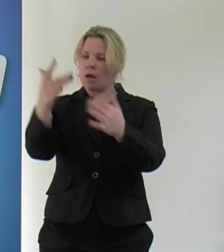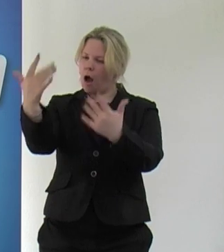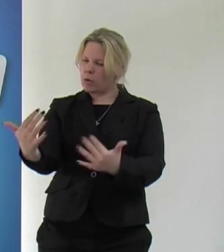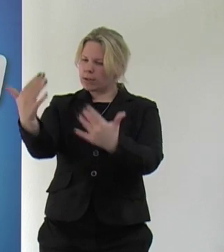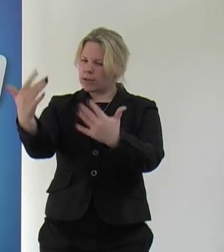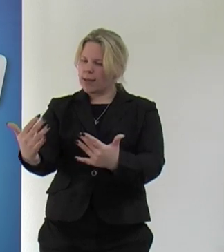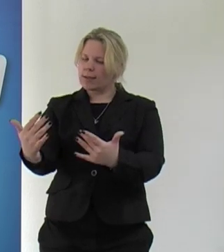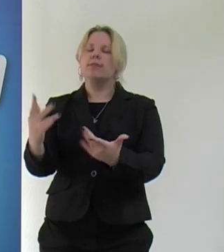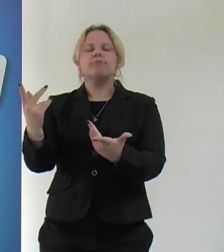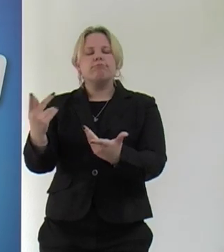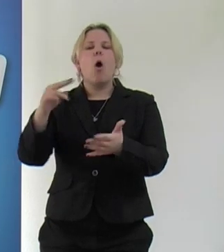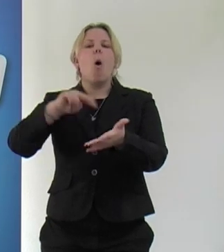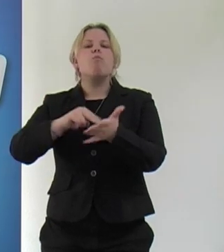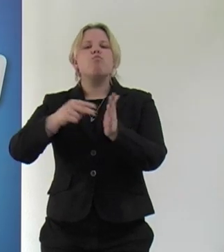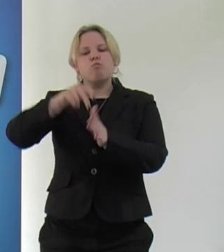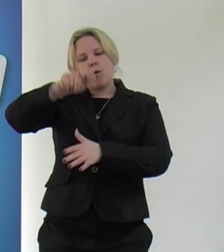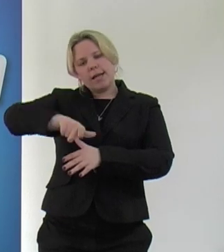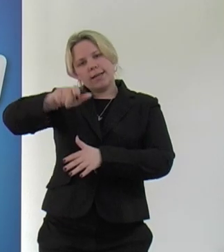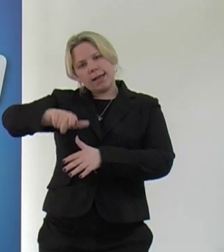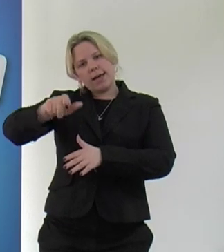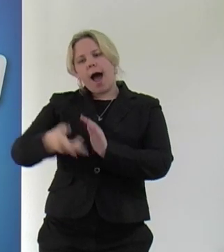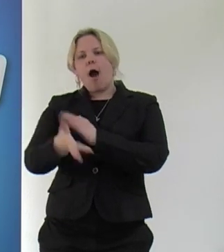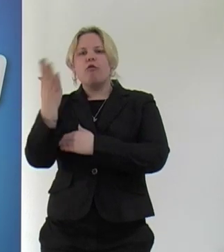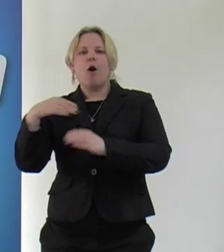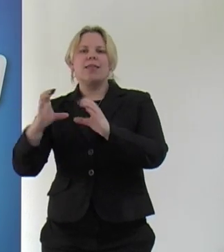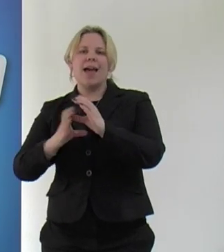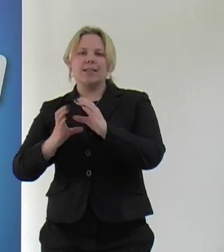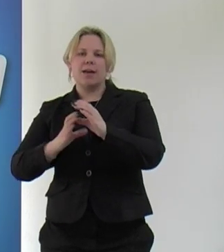Politikerinnen und Politiker die Partei in den Landtag schicken kann.